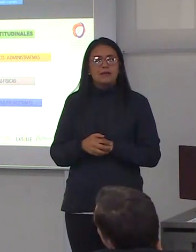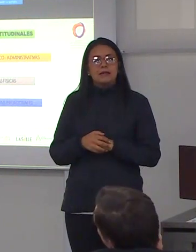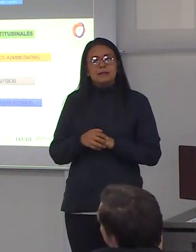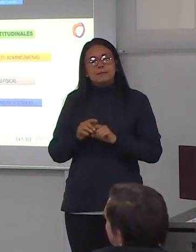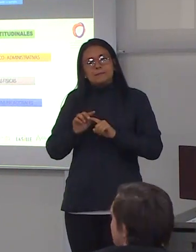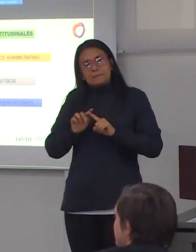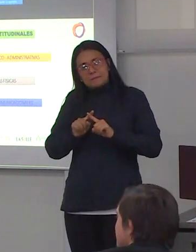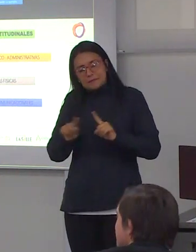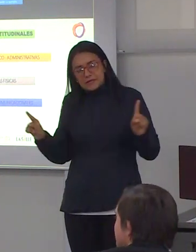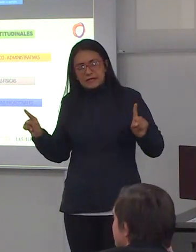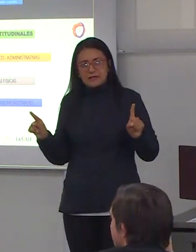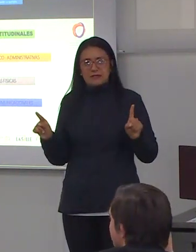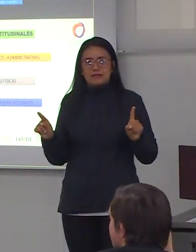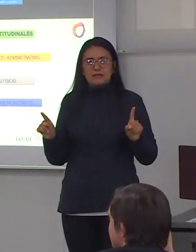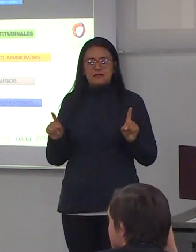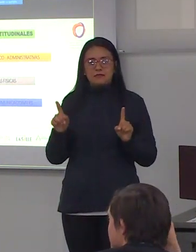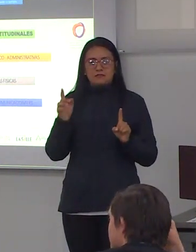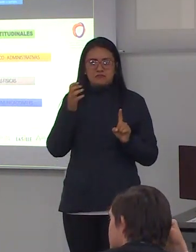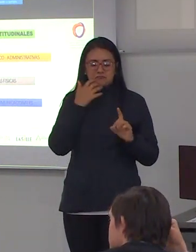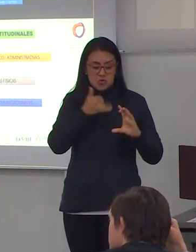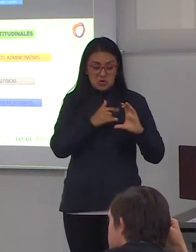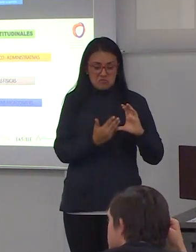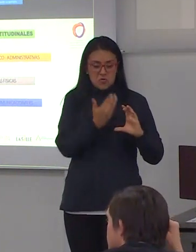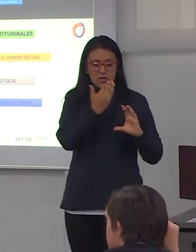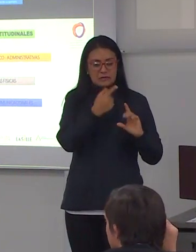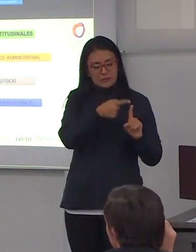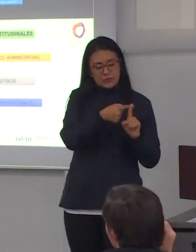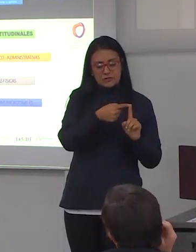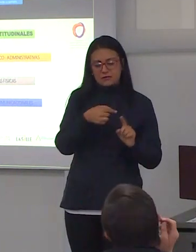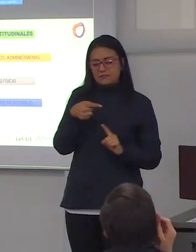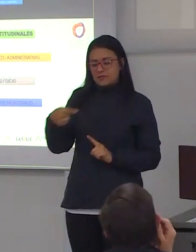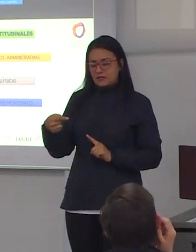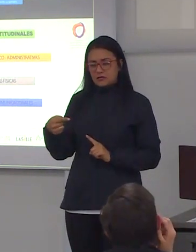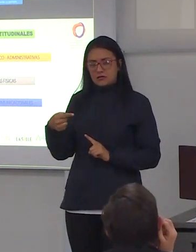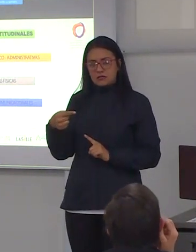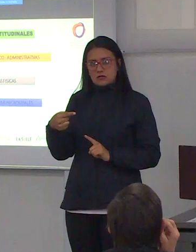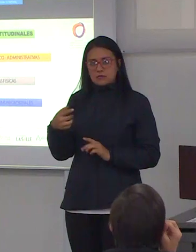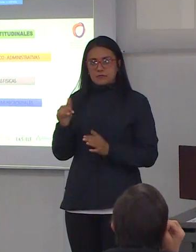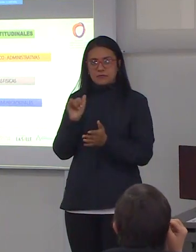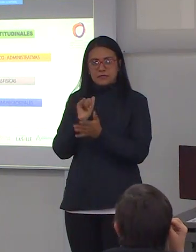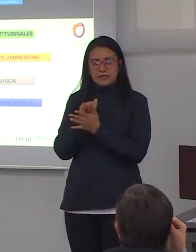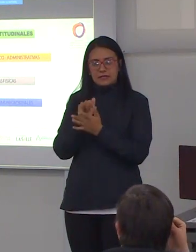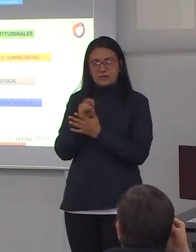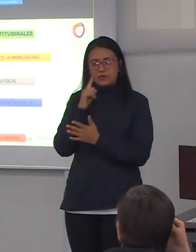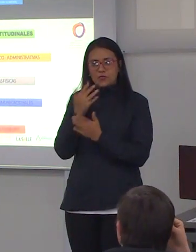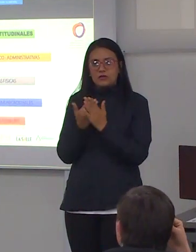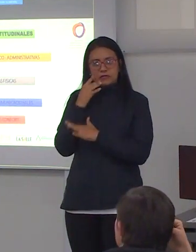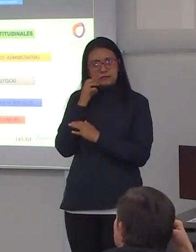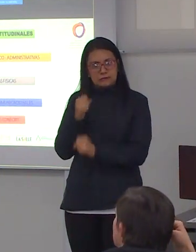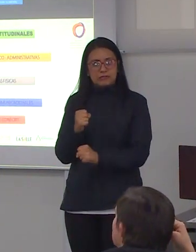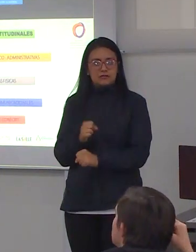pero si nos vamos por el otro lado nos volvemos un poquito talk frente a eso